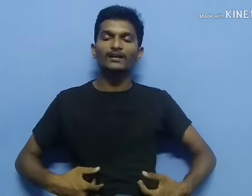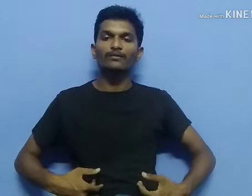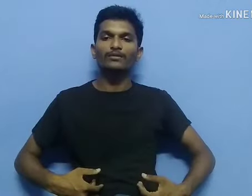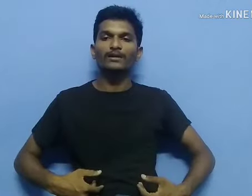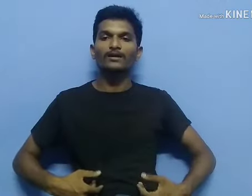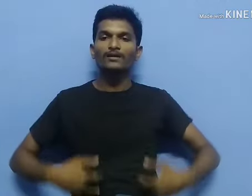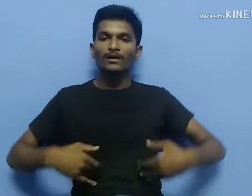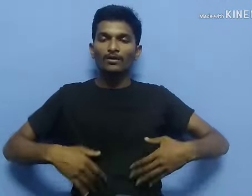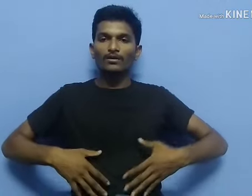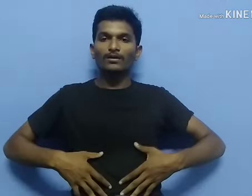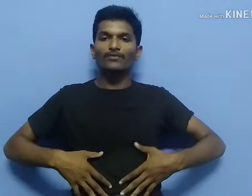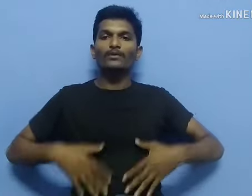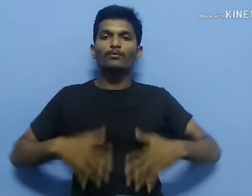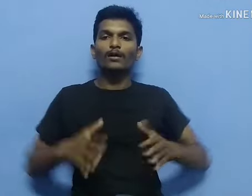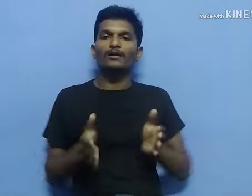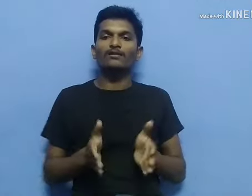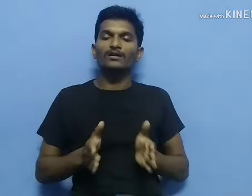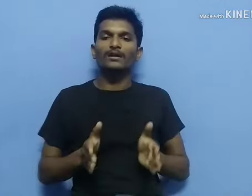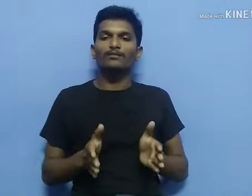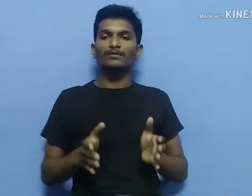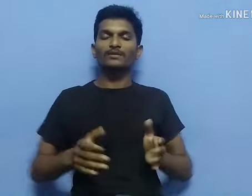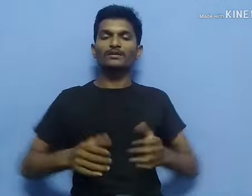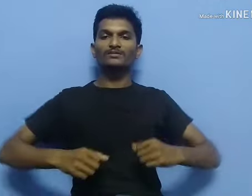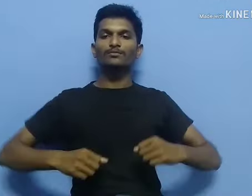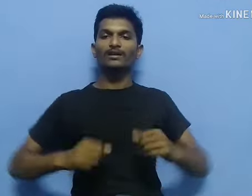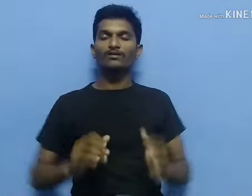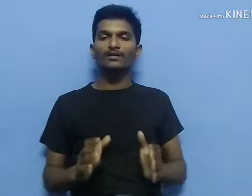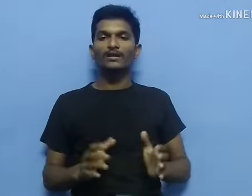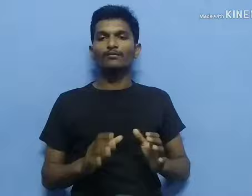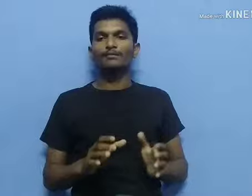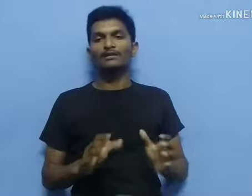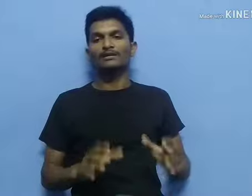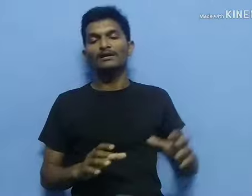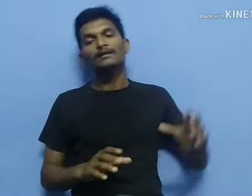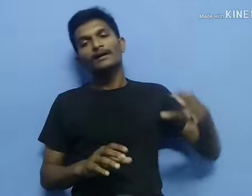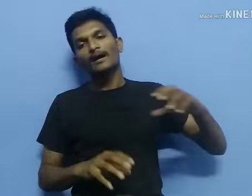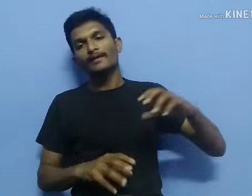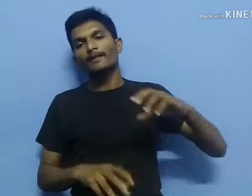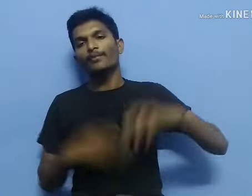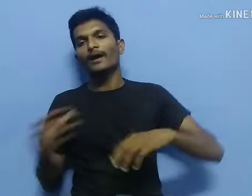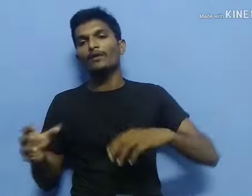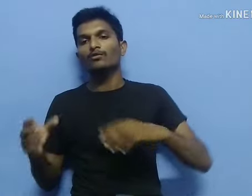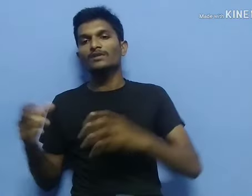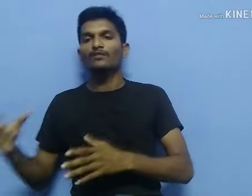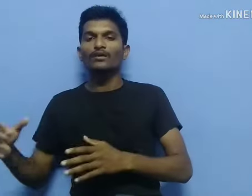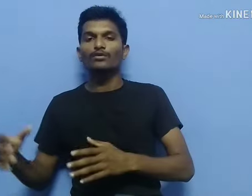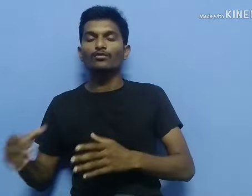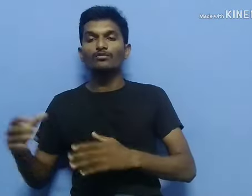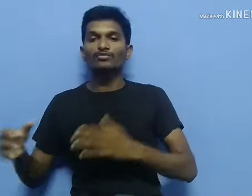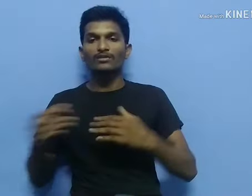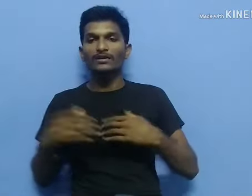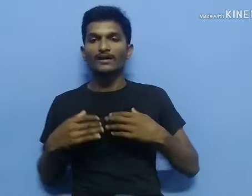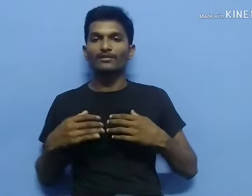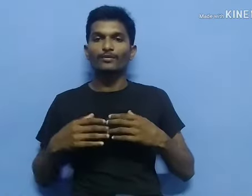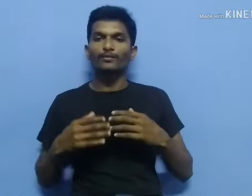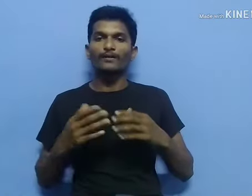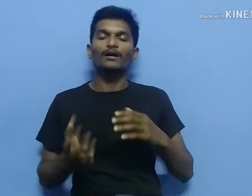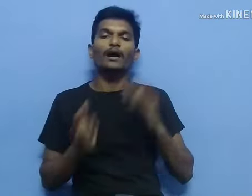இருக்கேன் அப்படின்னா, ஒரு ஃபிட் பாடியோட இருக்கேன் அப்படின்னு பாத்தீங்கன்னா, ஜிம் பாடியோட இருக்கேன் அப்படின்னு பாத்தீங்கன்னா, என் பேரும் வந்து அந்த மாதிரி இருக்கணும் அப்படின்னு சொல்லிட்டு நான் எதிர்பார்ப்பேன்.